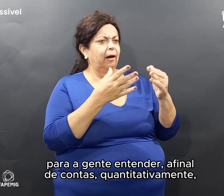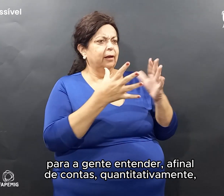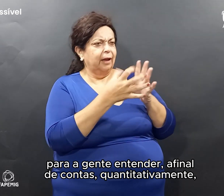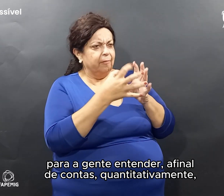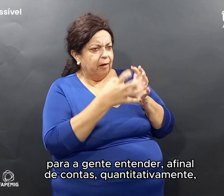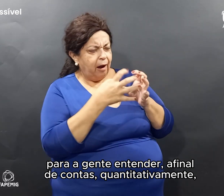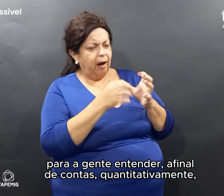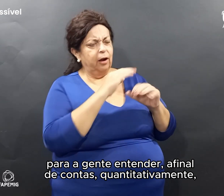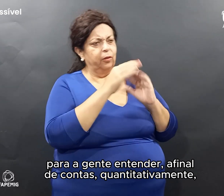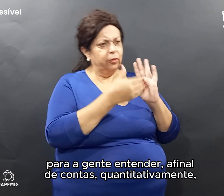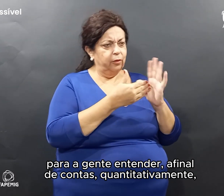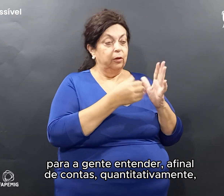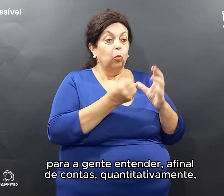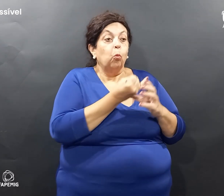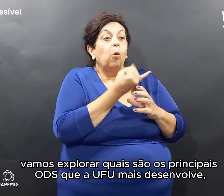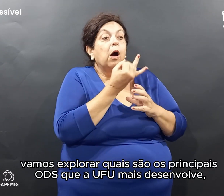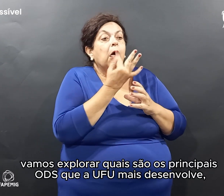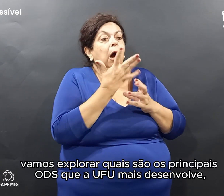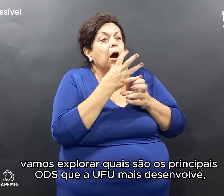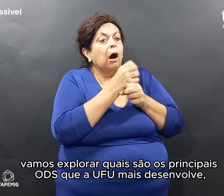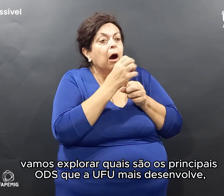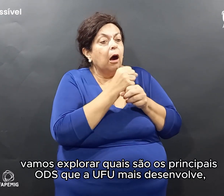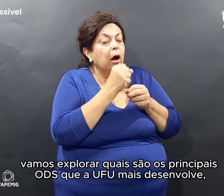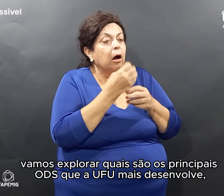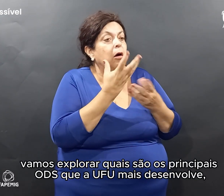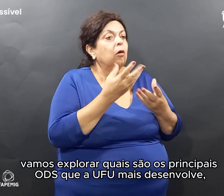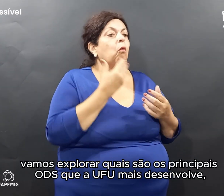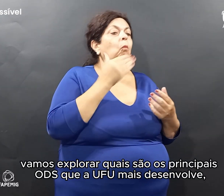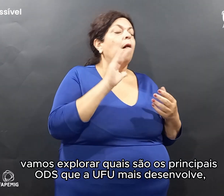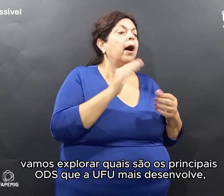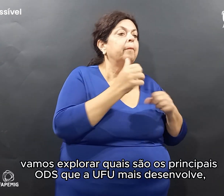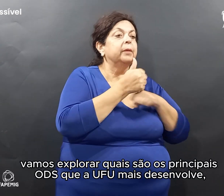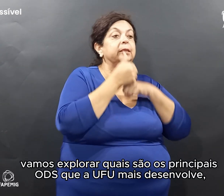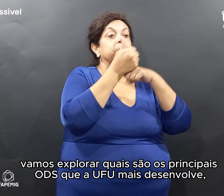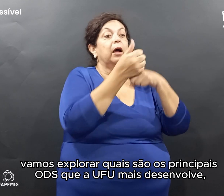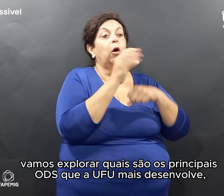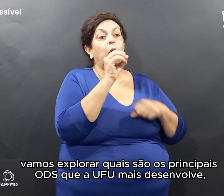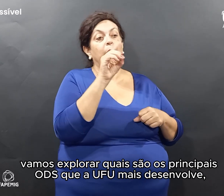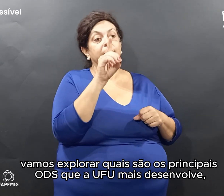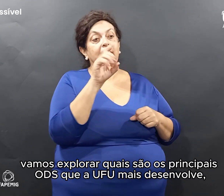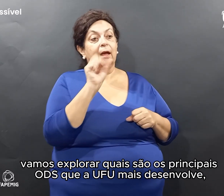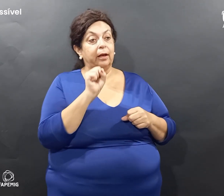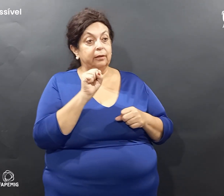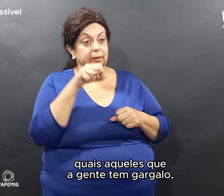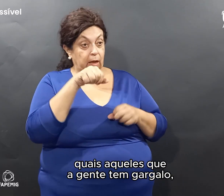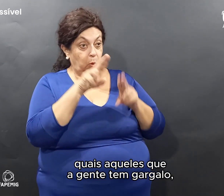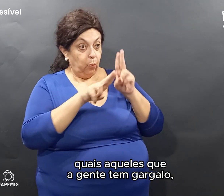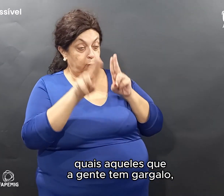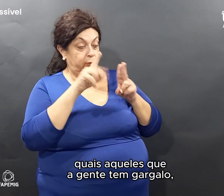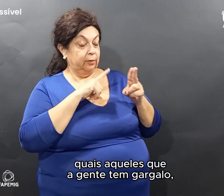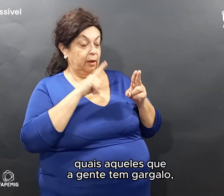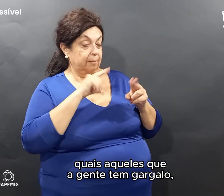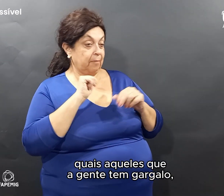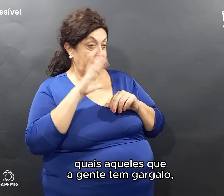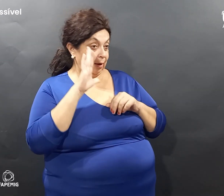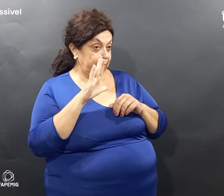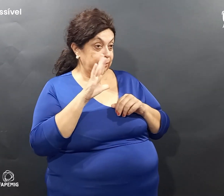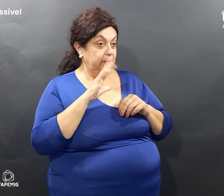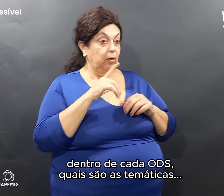contas, quantitativamente, vamos explorar quais são os principais ODS que a UFO mais desenvolve, quais aqueles que a gente tem gargalo,